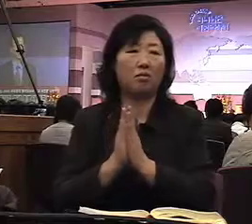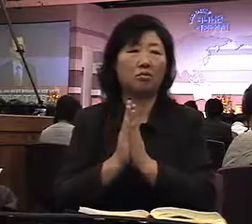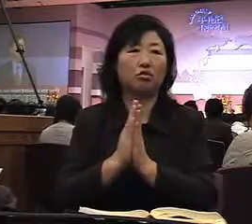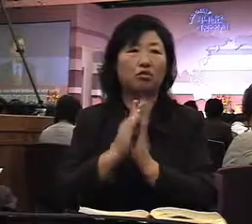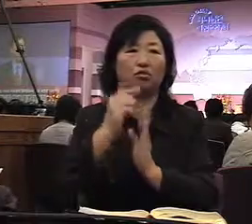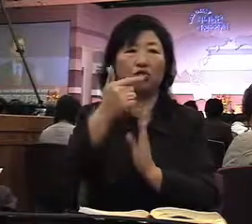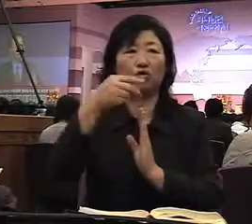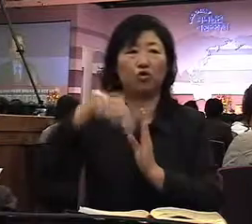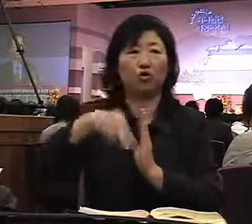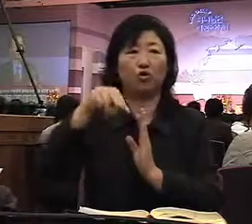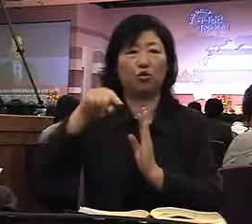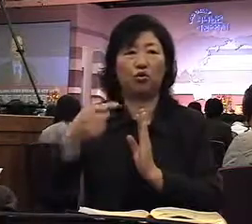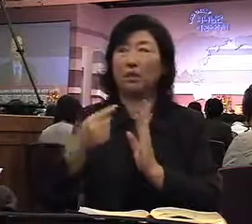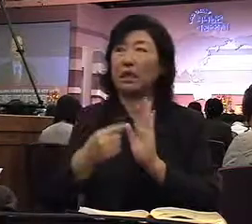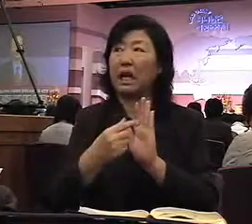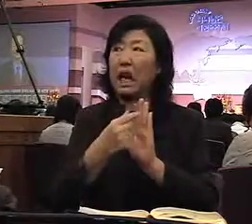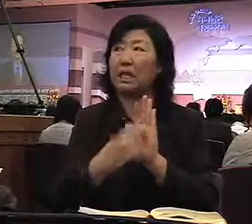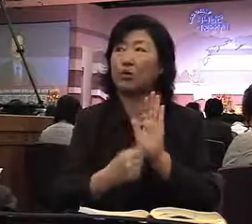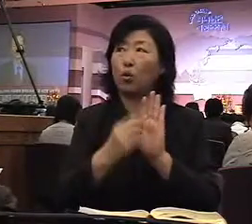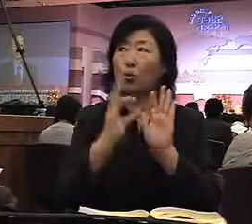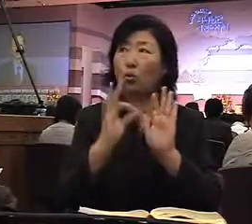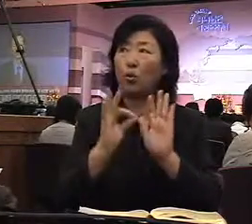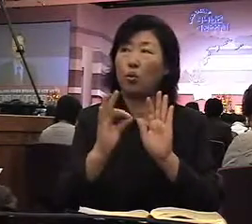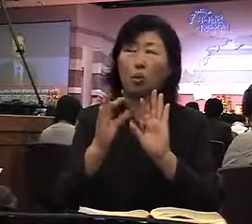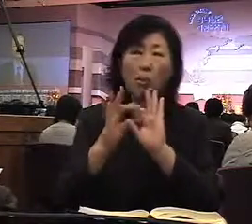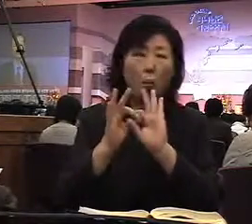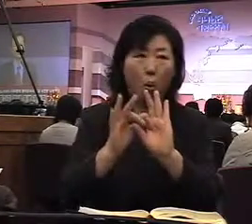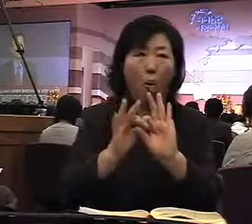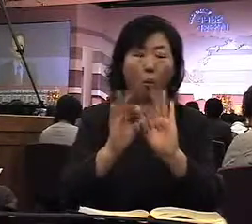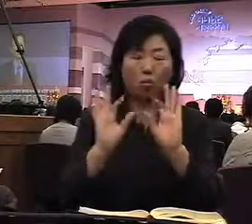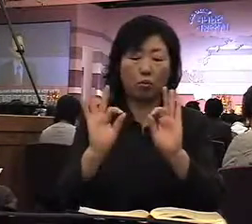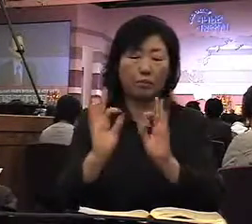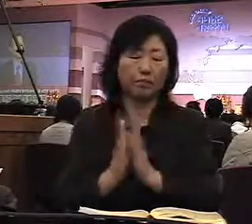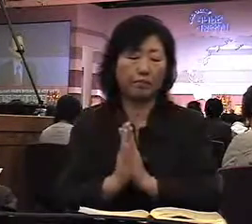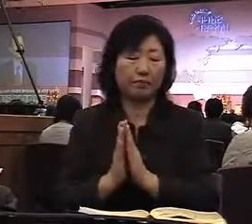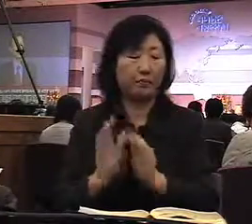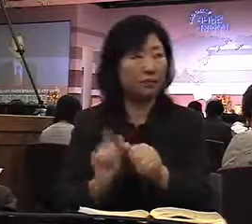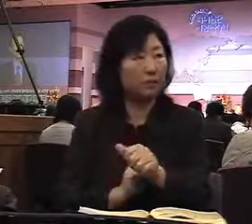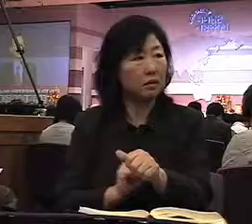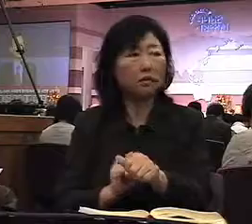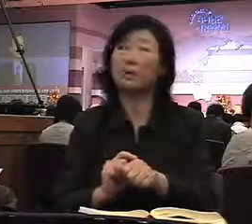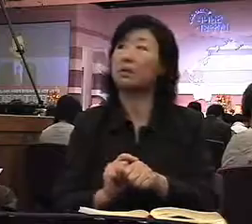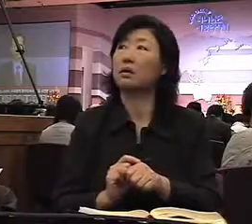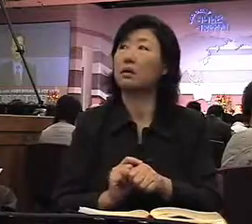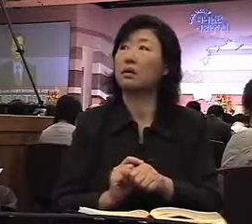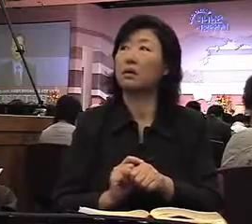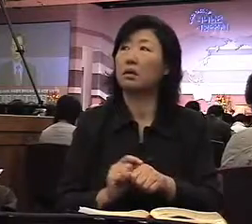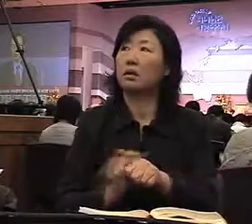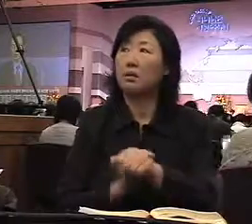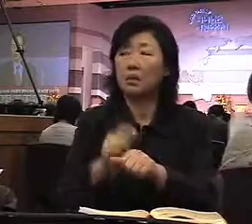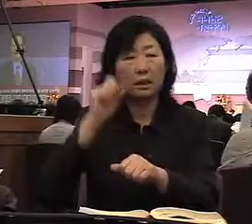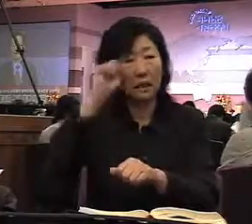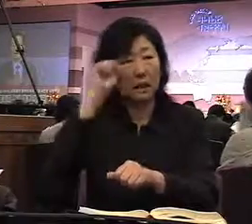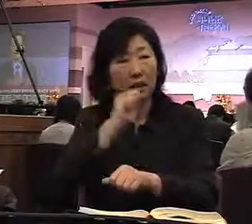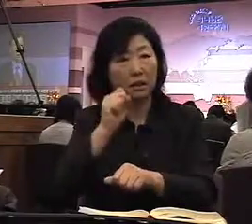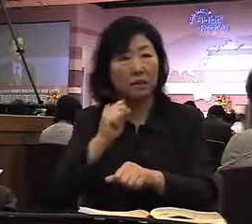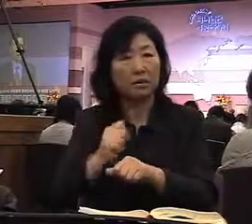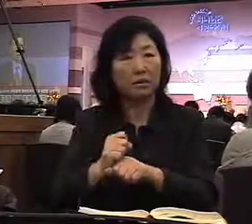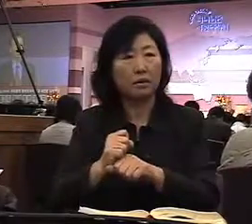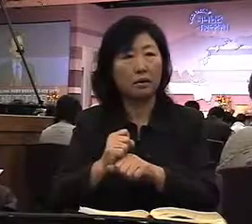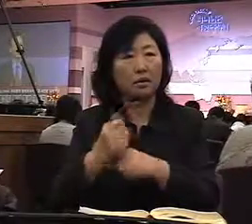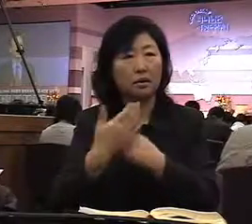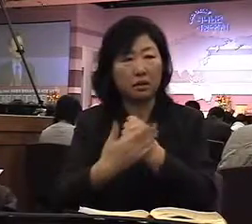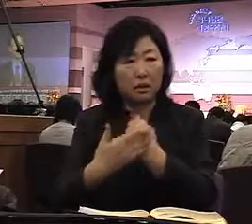사랑 TV에서 계속 보여주고 있는데 보시고요. 그리고 특별 이 특세를 통하여서 여러분들이 받은